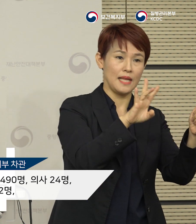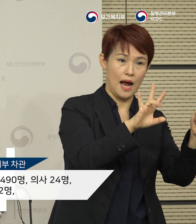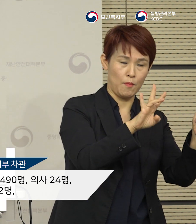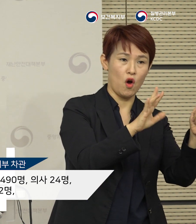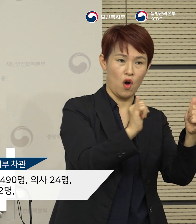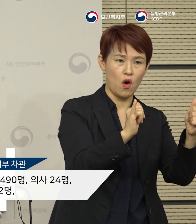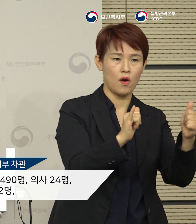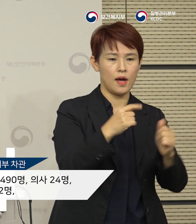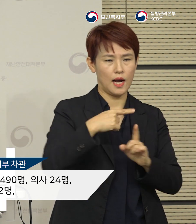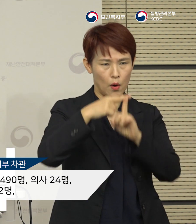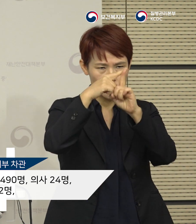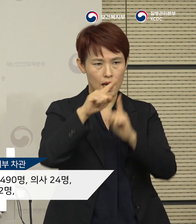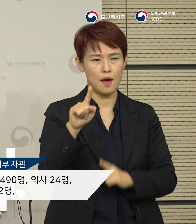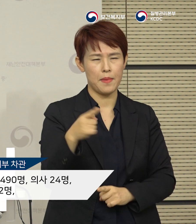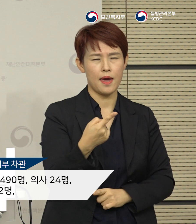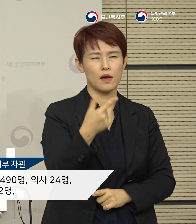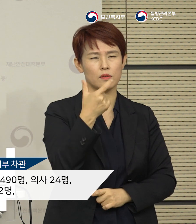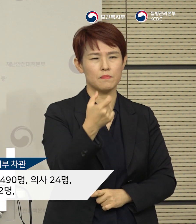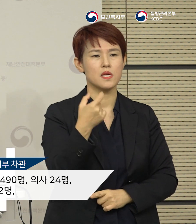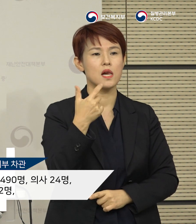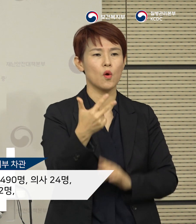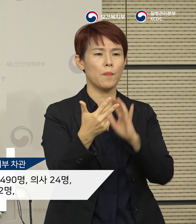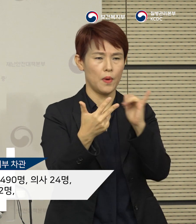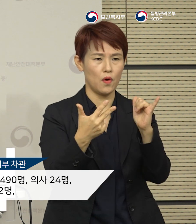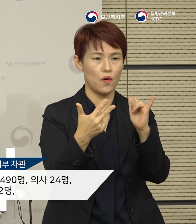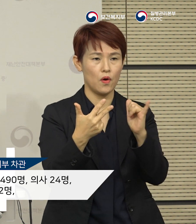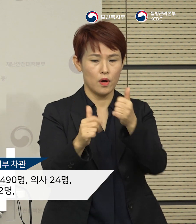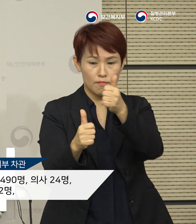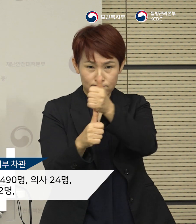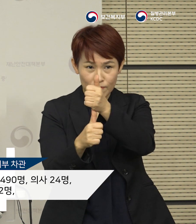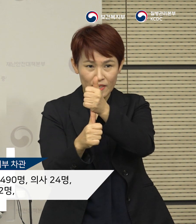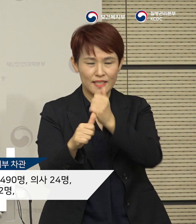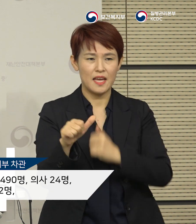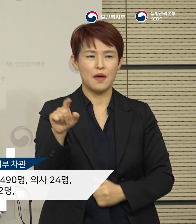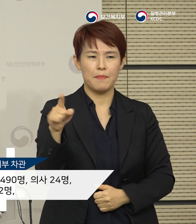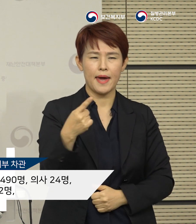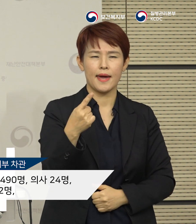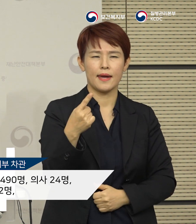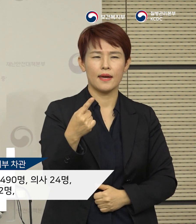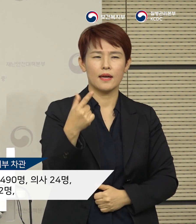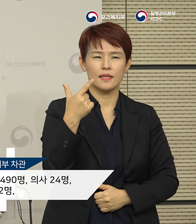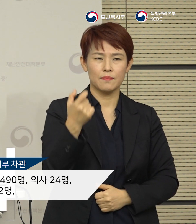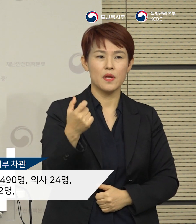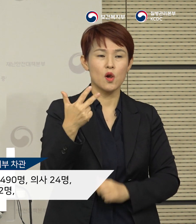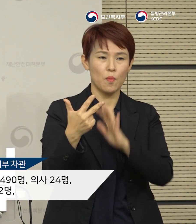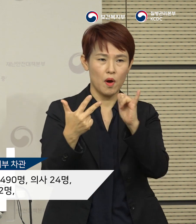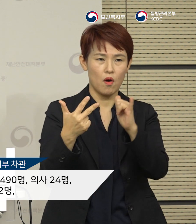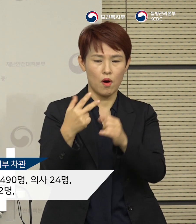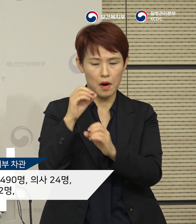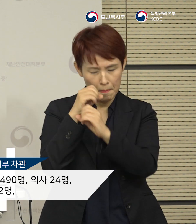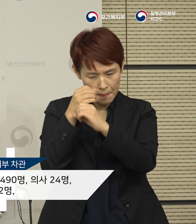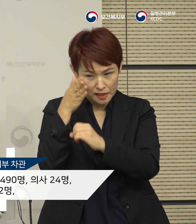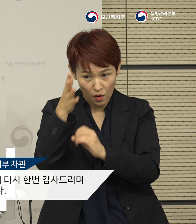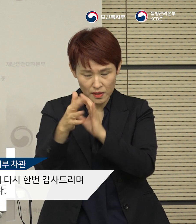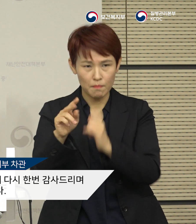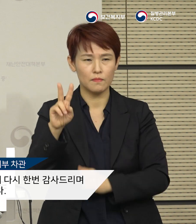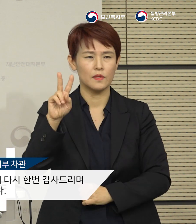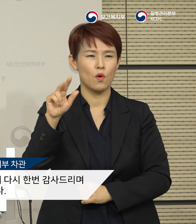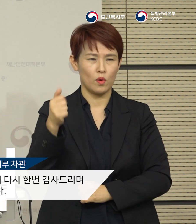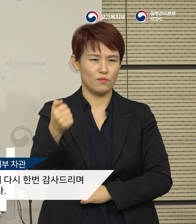24명, 간호사 167명, 간호조무사 157명, 임상병리사